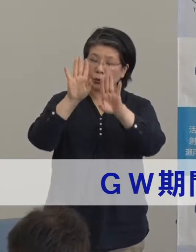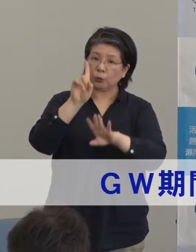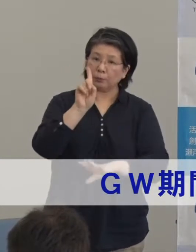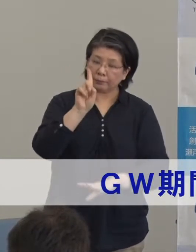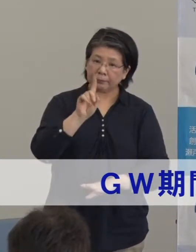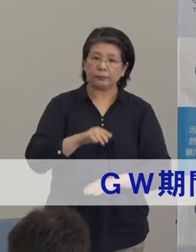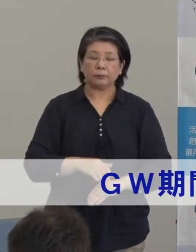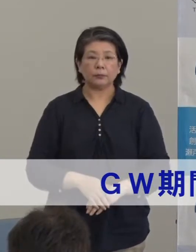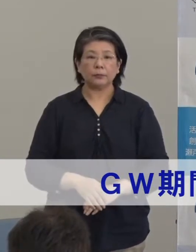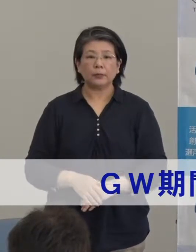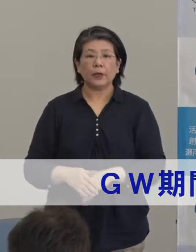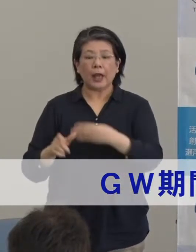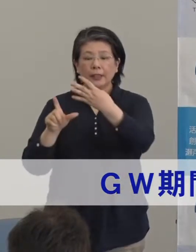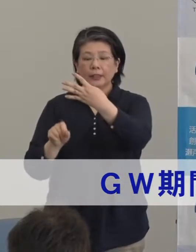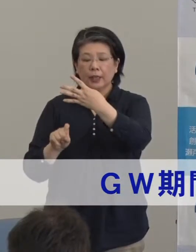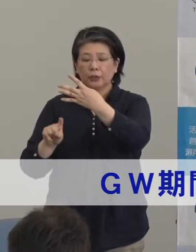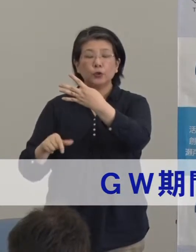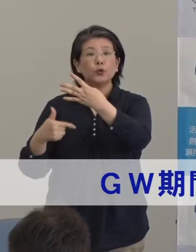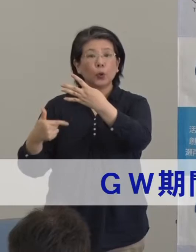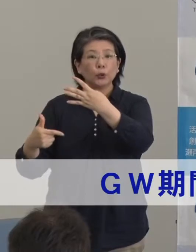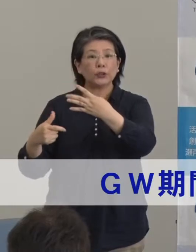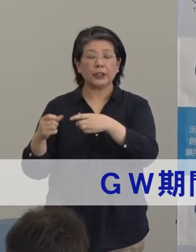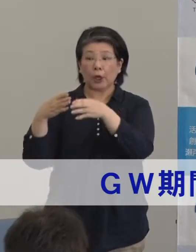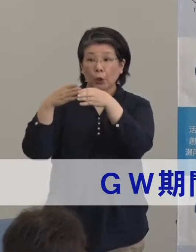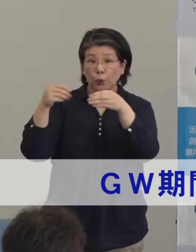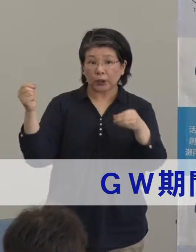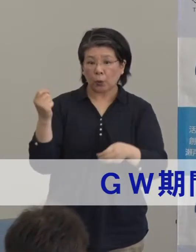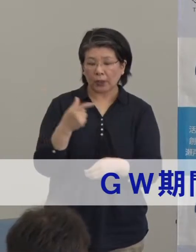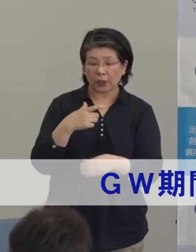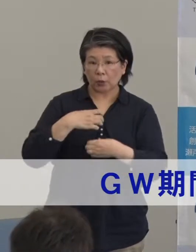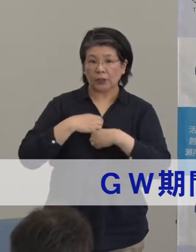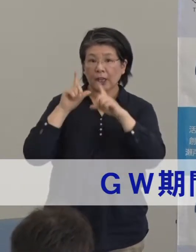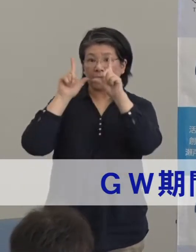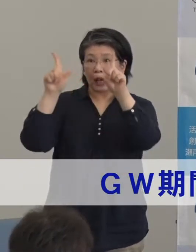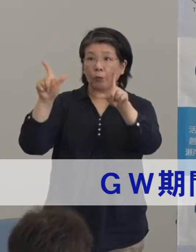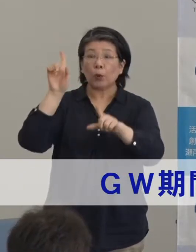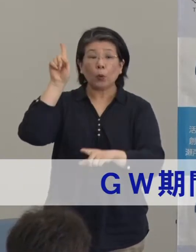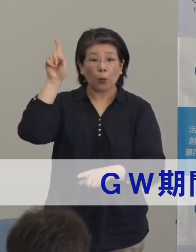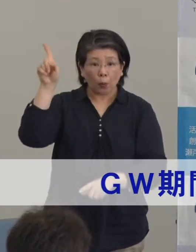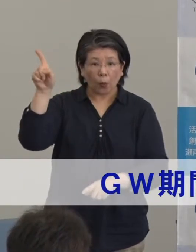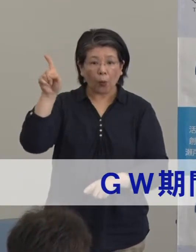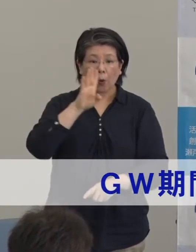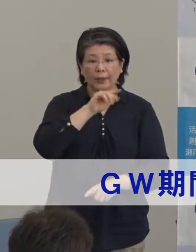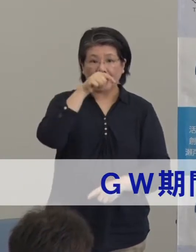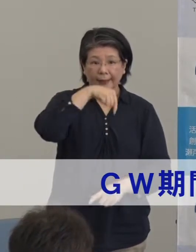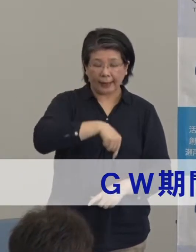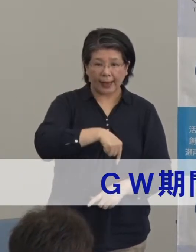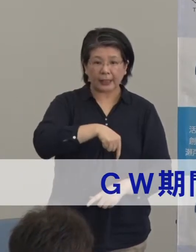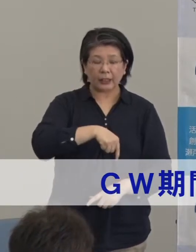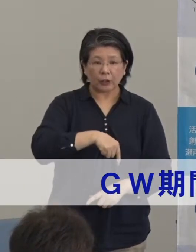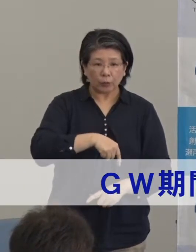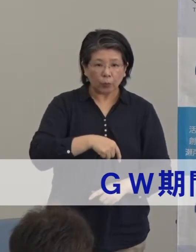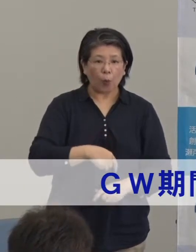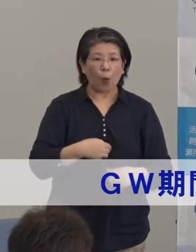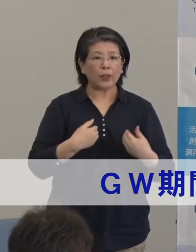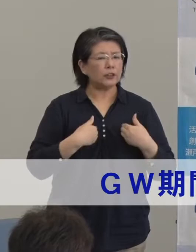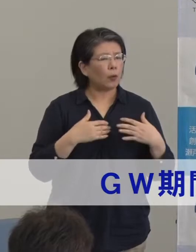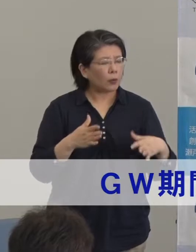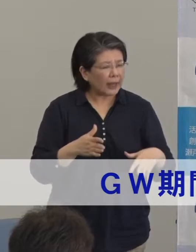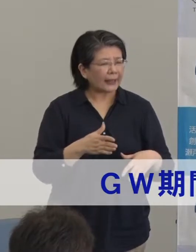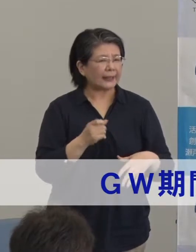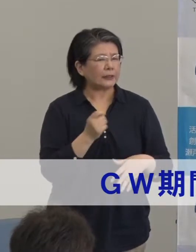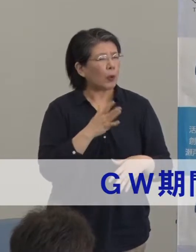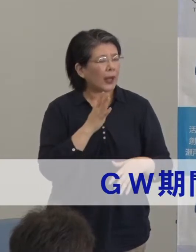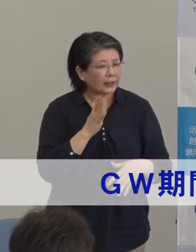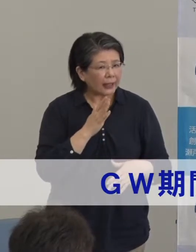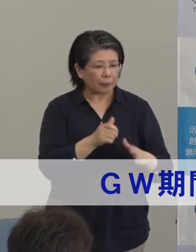ご承知のとおり、先月16日に国の緊急事態宣言が出されまして、県内においても不要不急の外出の自粛というのが要請を